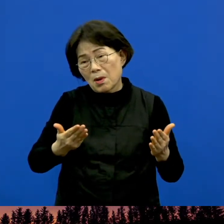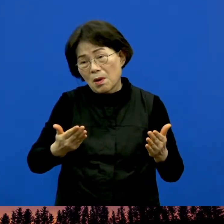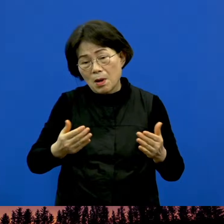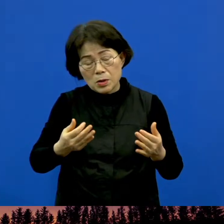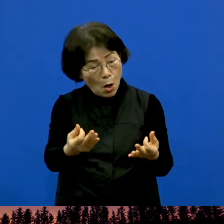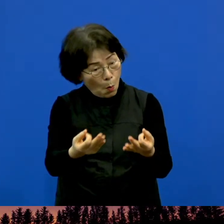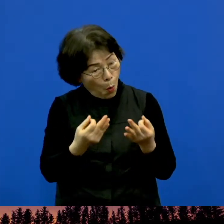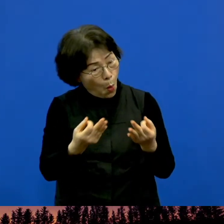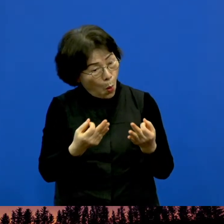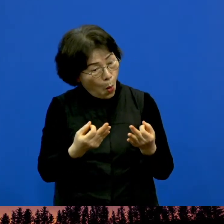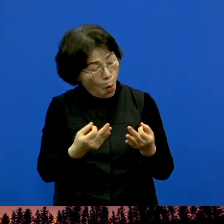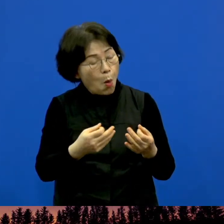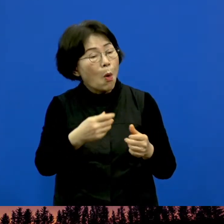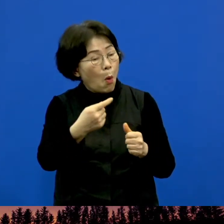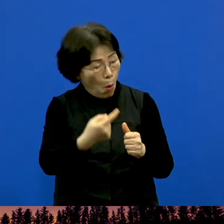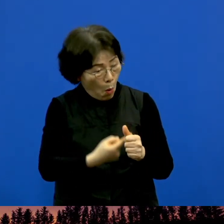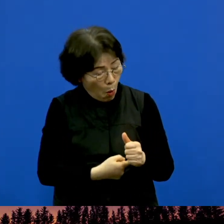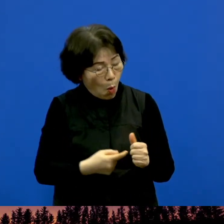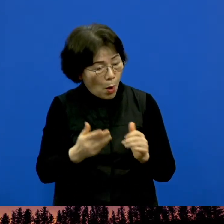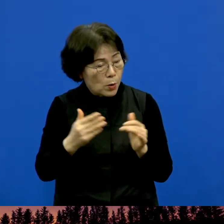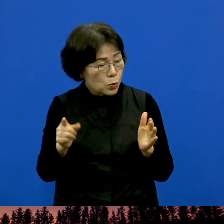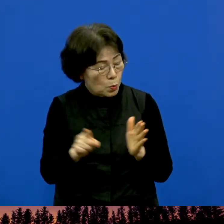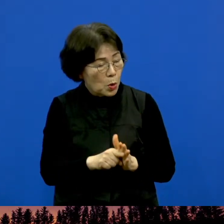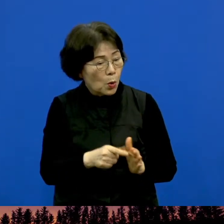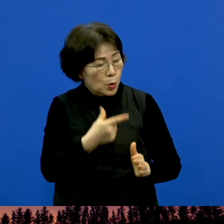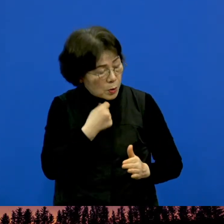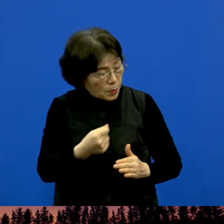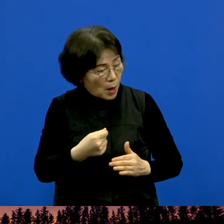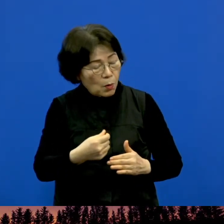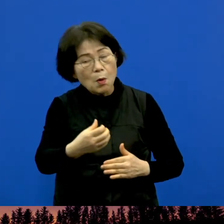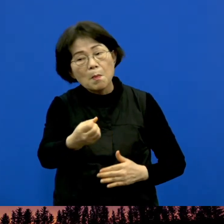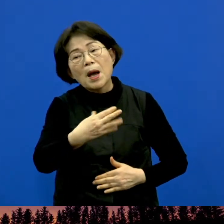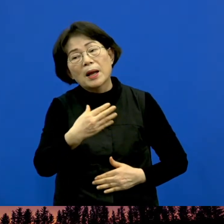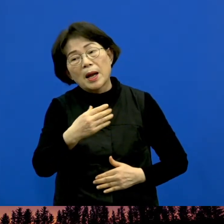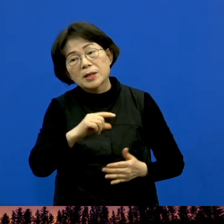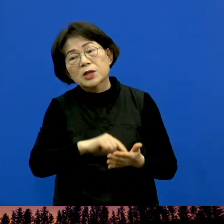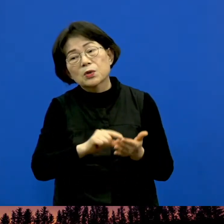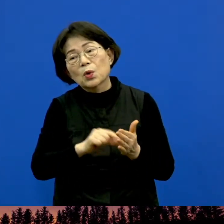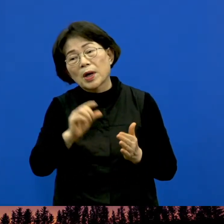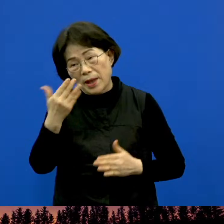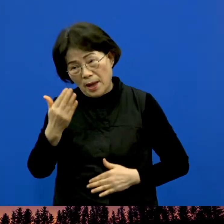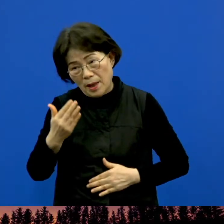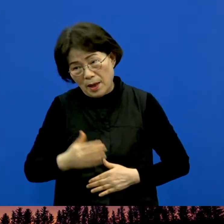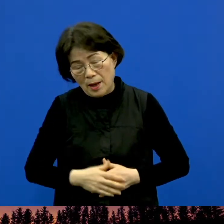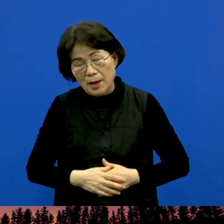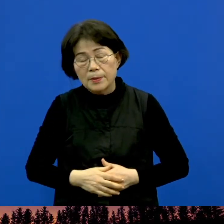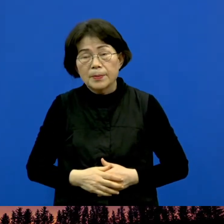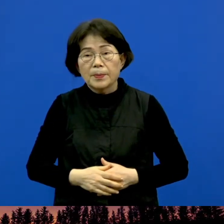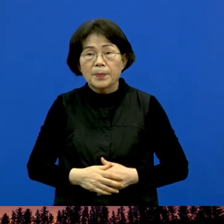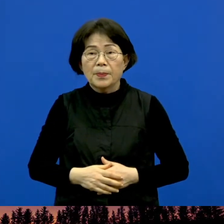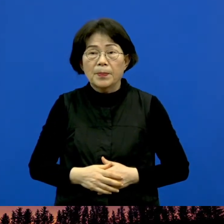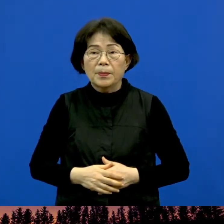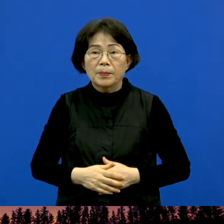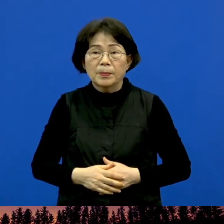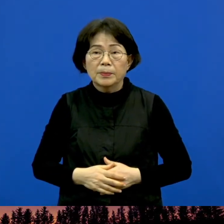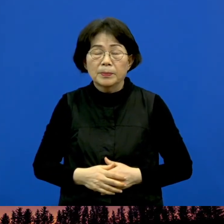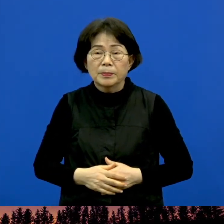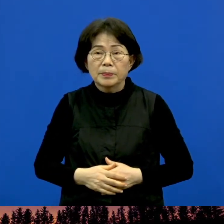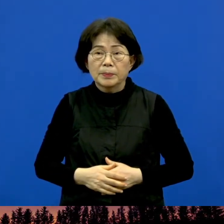그냥 자기가 맡은 일에 최선을 다하고 탁월함을 드러내고 엑셀런트하게 하고 역으로는 아웃스탠딩 두드러지게